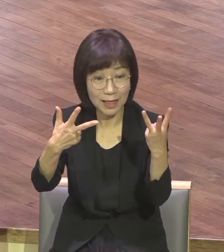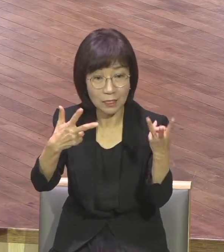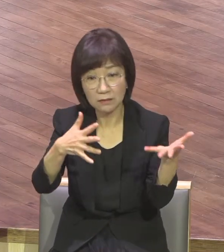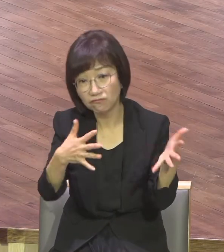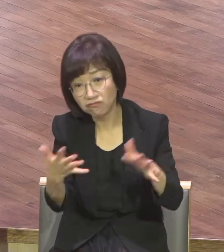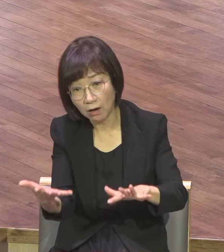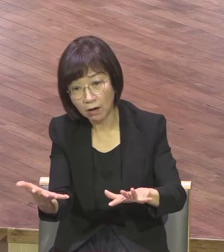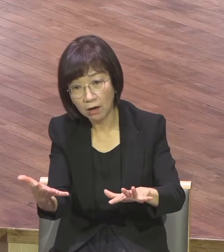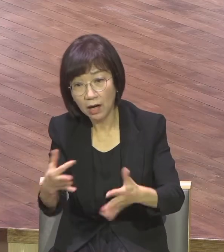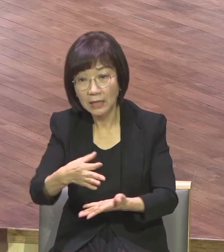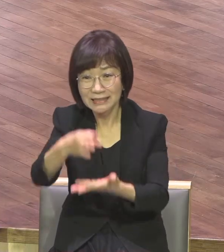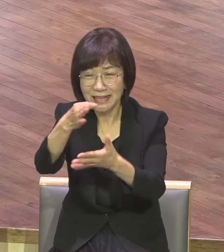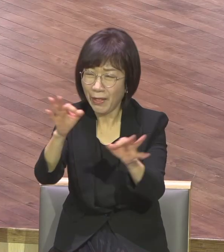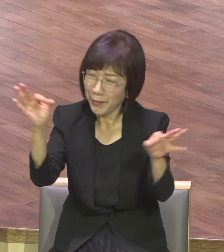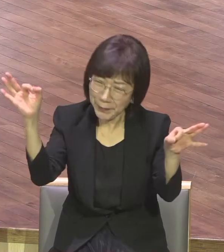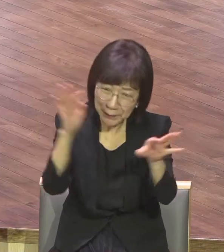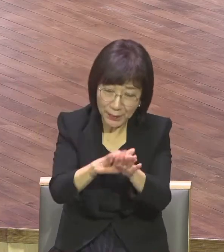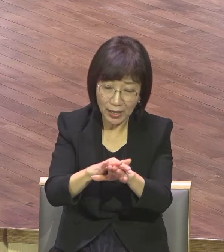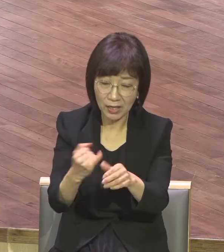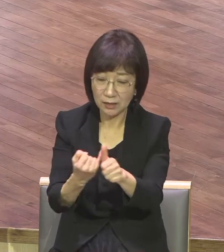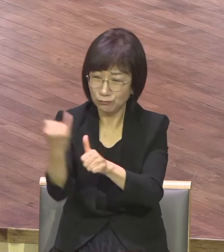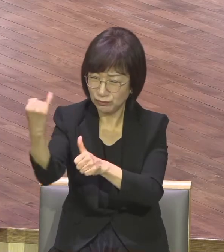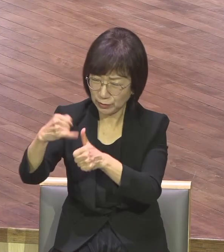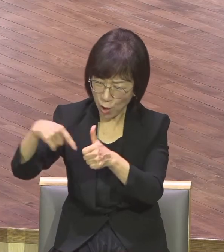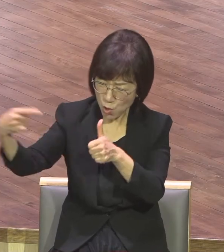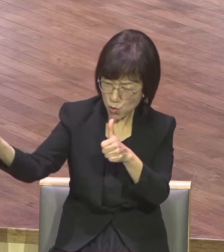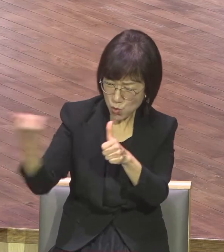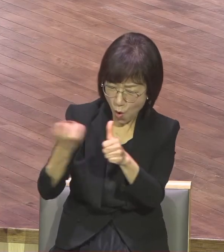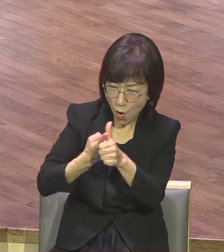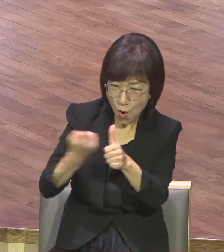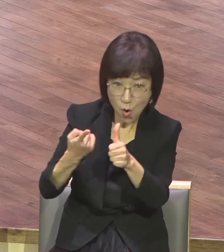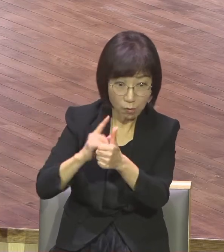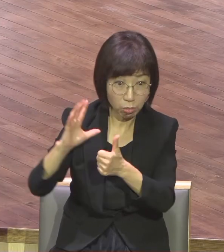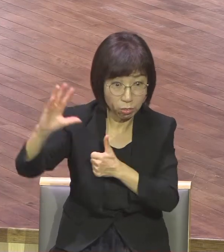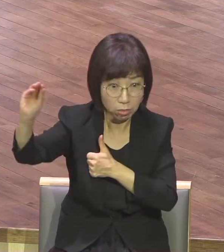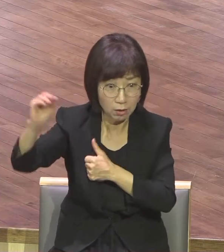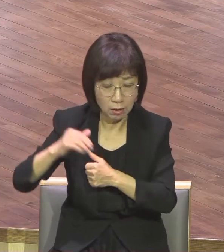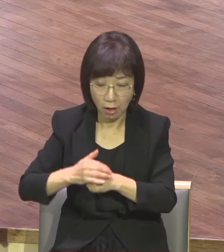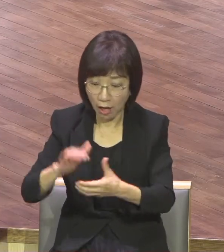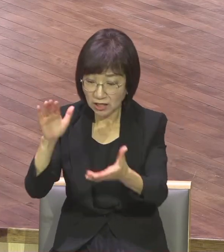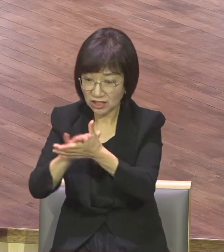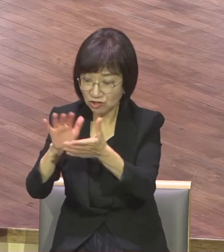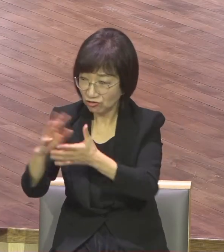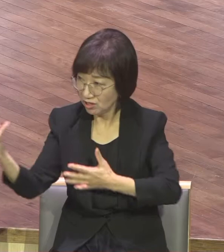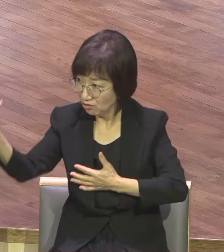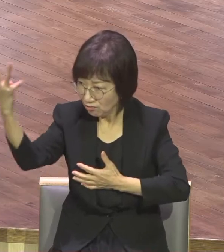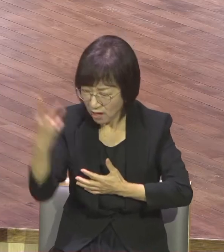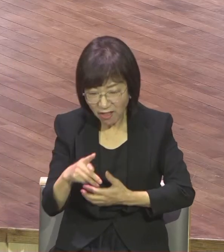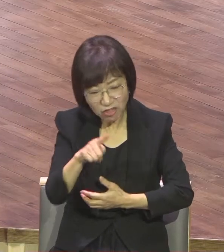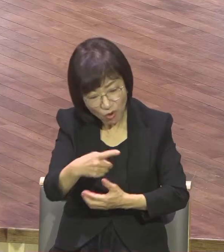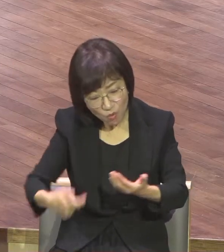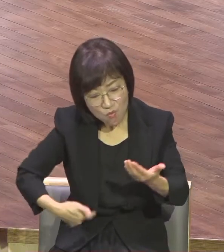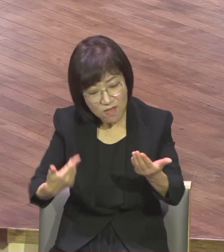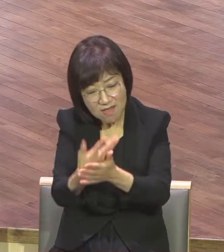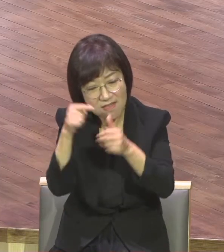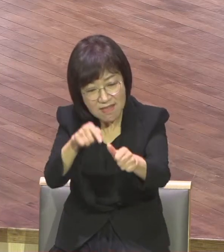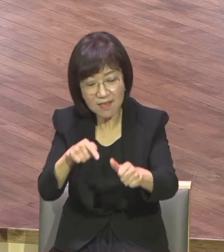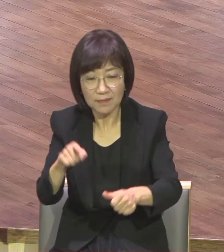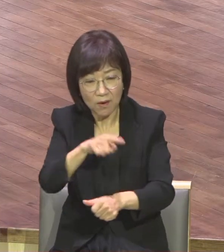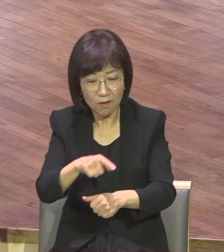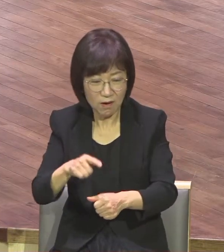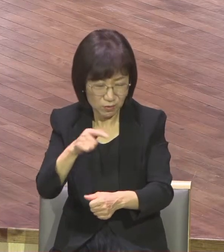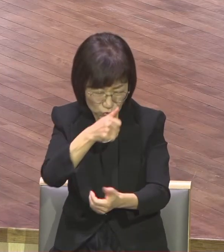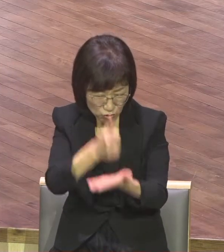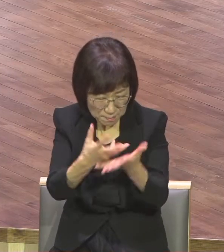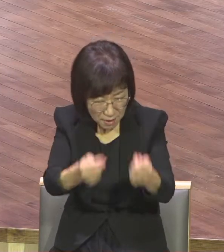날아가 버리고 마누라까지 저주하고 떠났는데 친구들은 찾아와가지고 회개하라고 많이 무슨 하나님 앞에 무슨